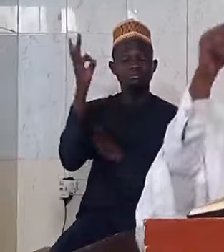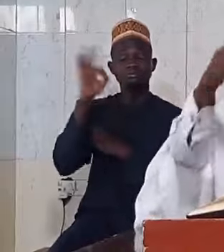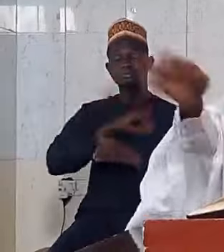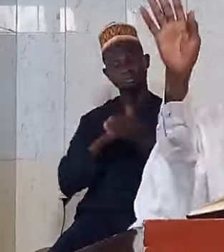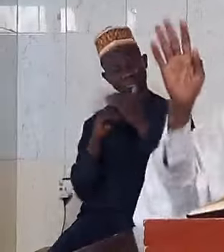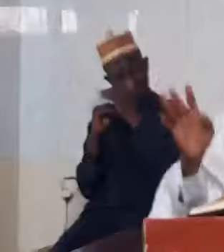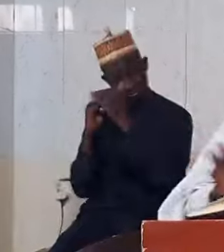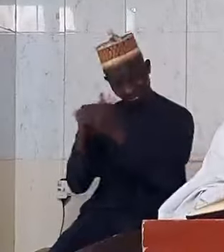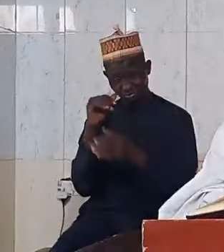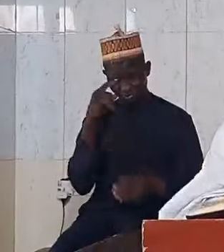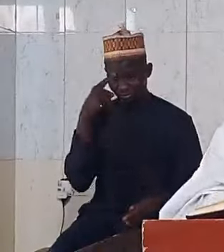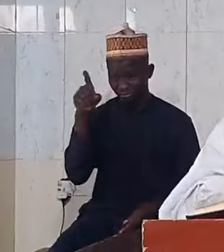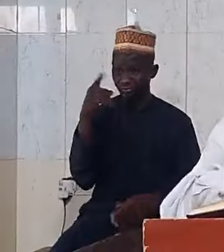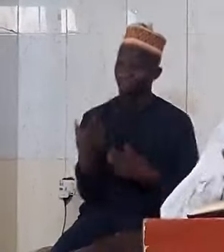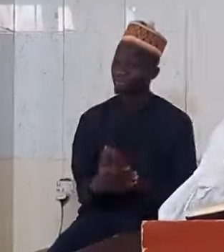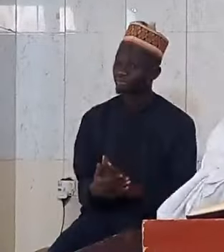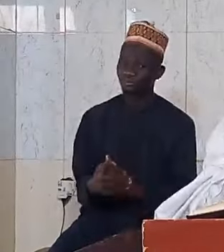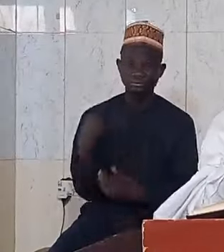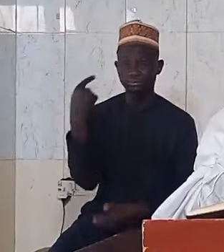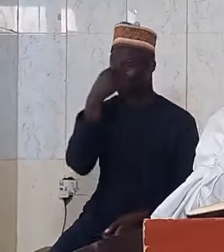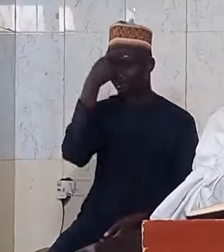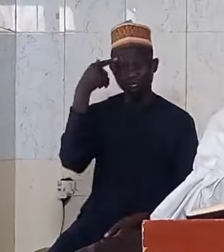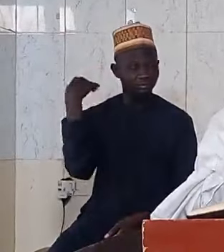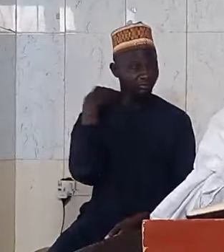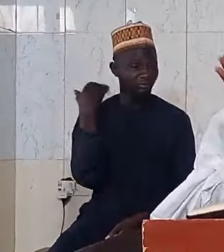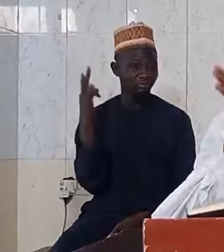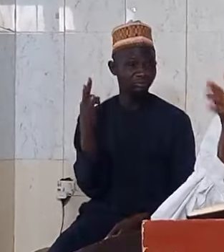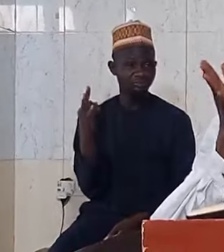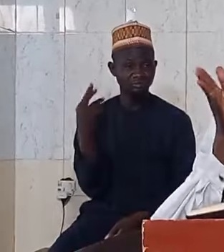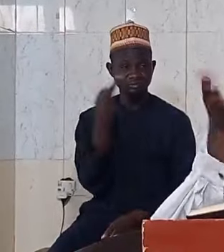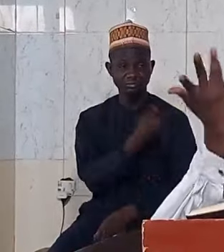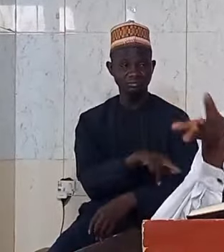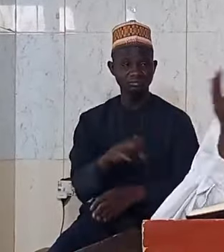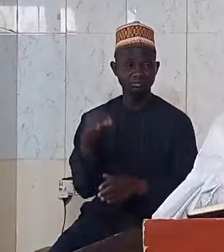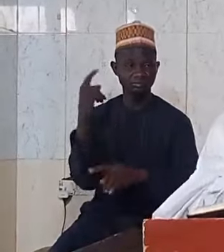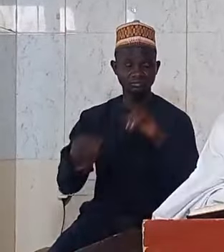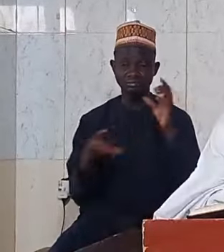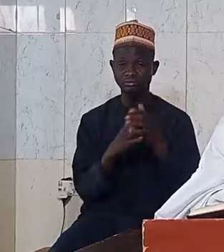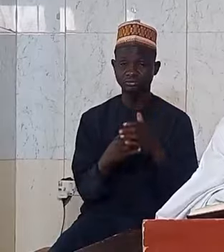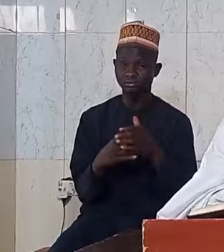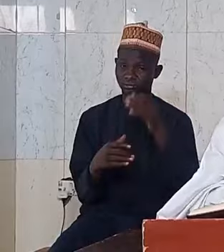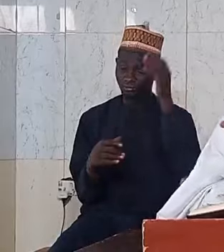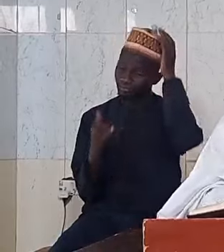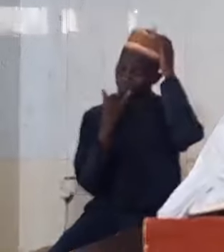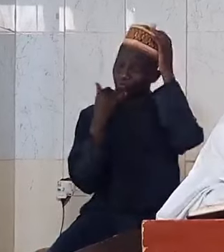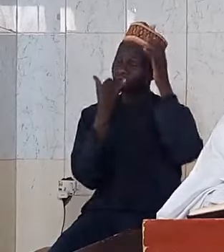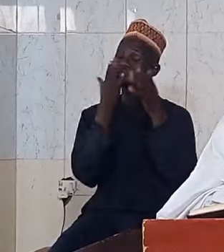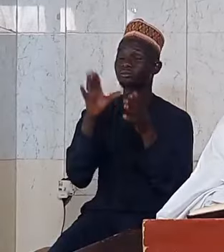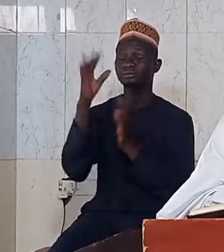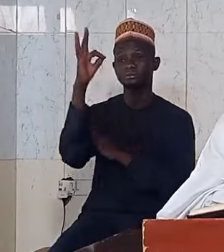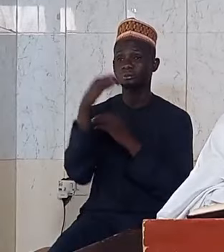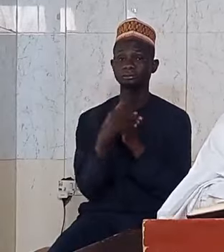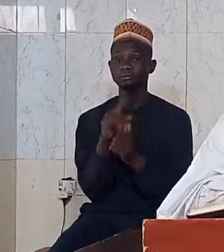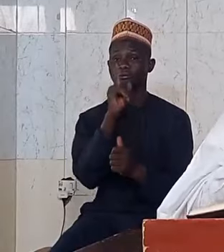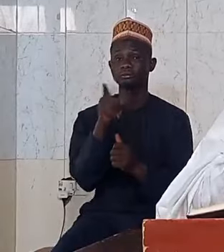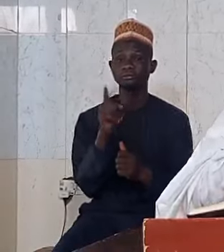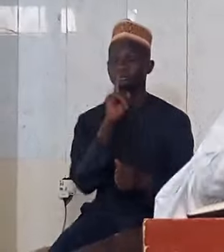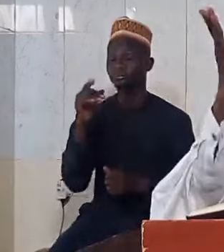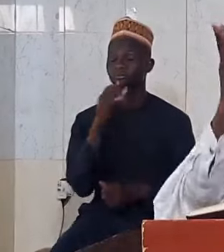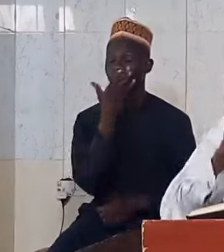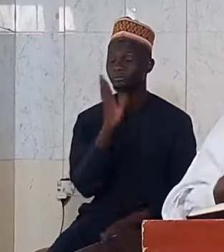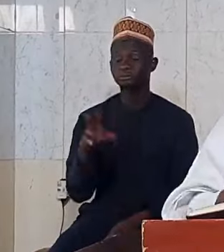فإني قريب haka kawai saboda butulci da rena kana ganin Allah bai isa ba ai reni ne wannan kuma da